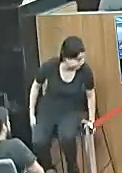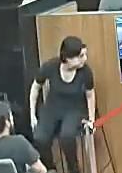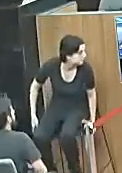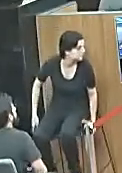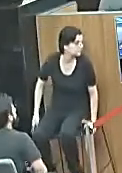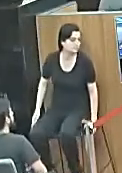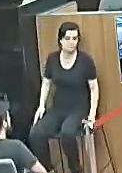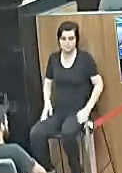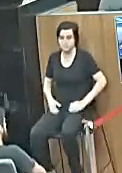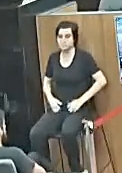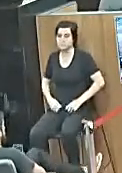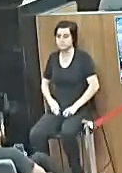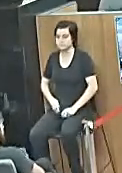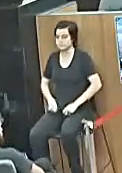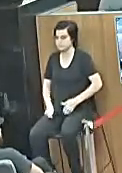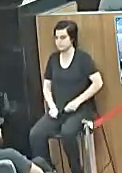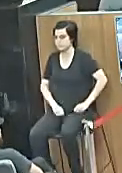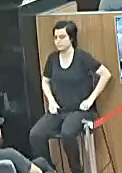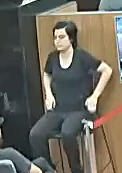e inovação